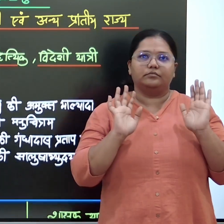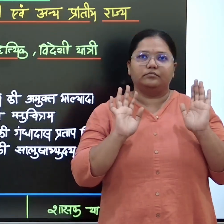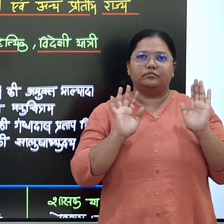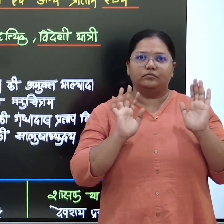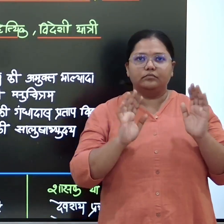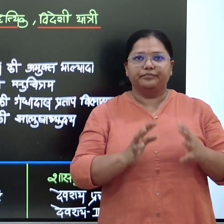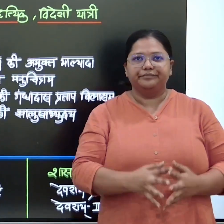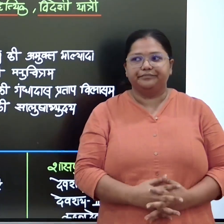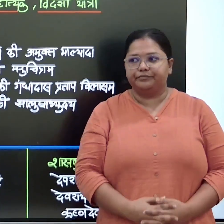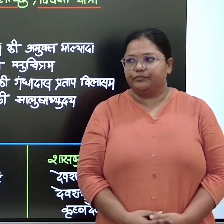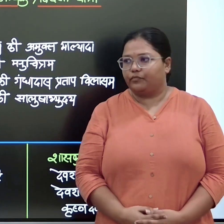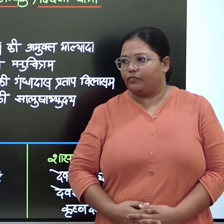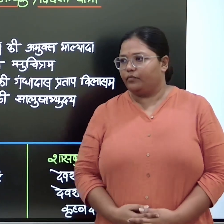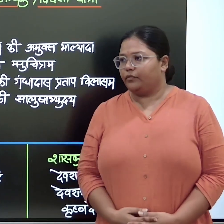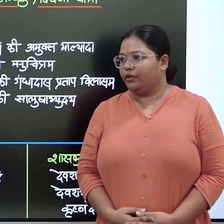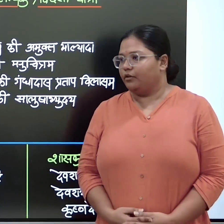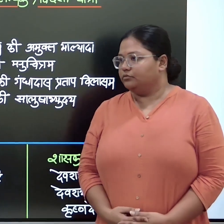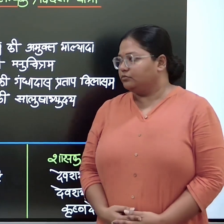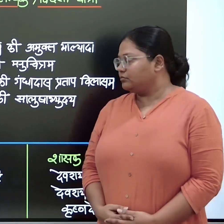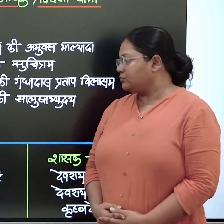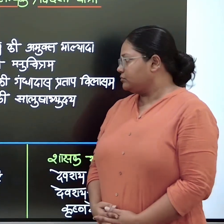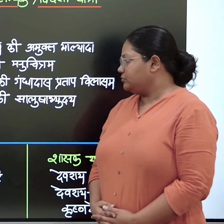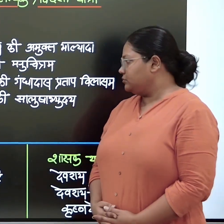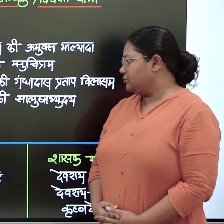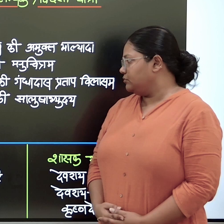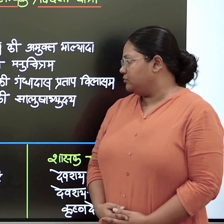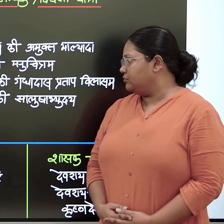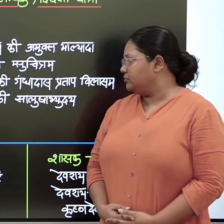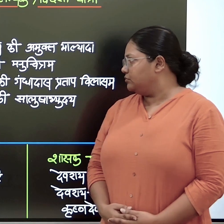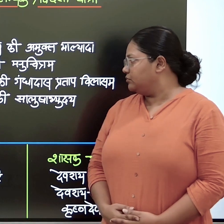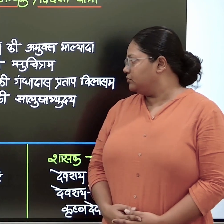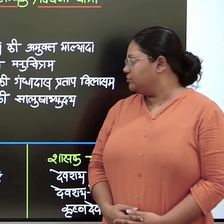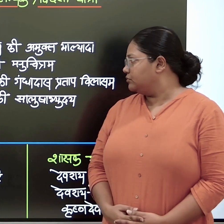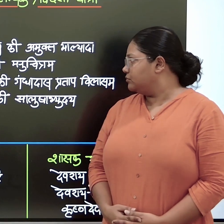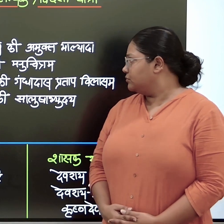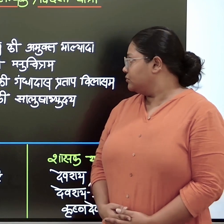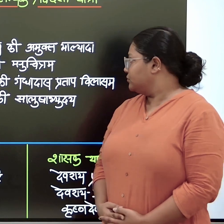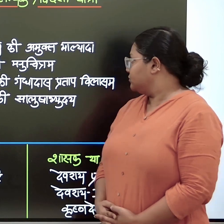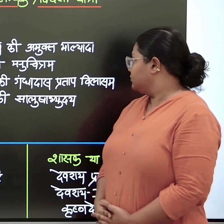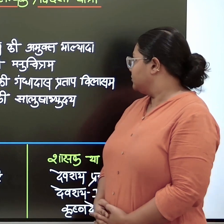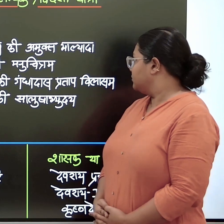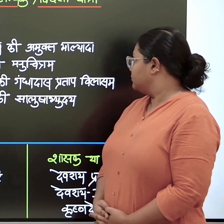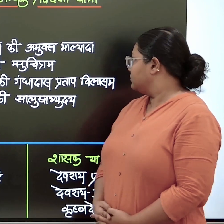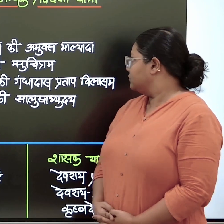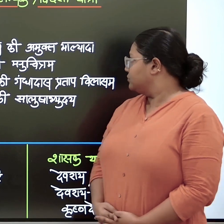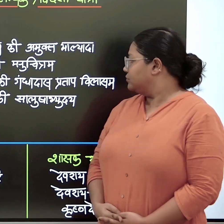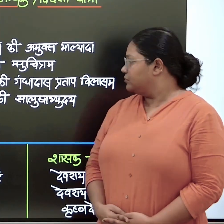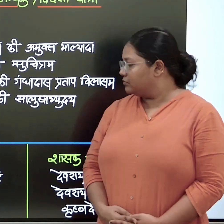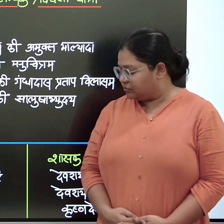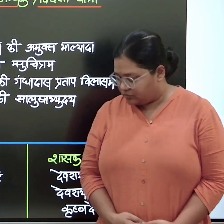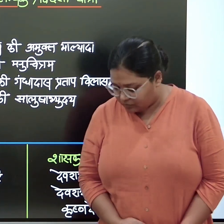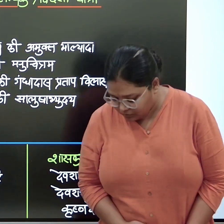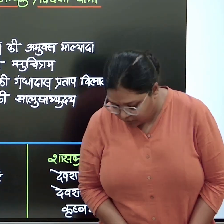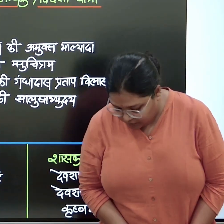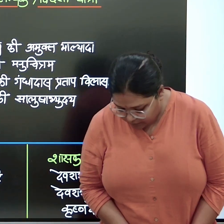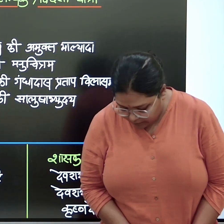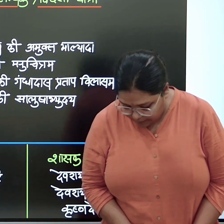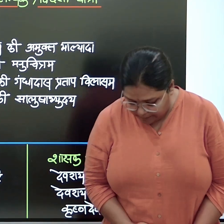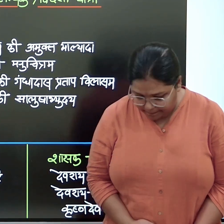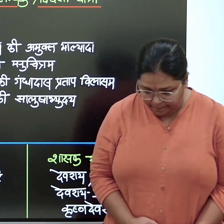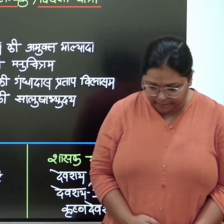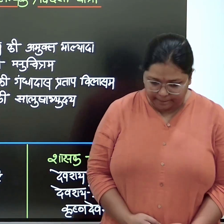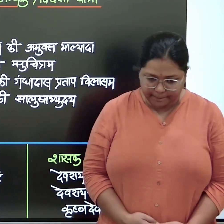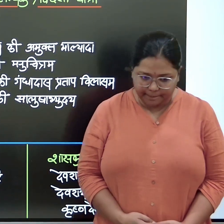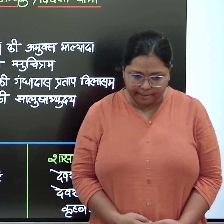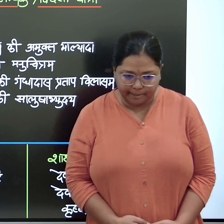हैं? पहला है कृष्ण देव राय की अमुक्त माल्यदा। ठीक